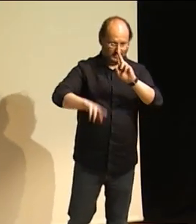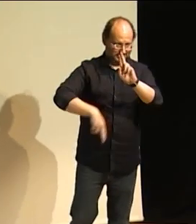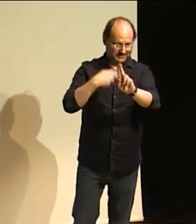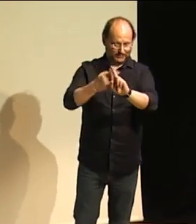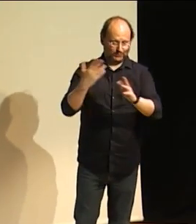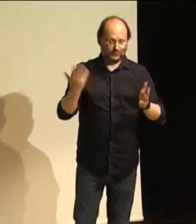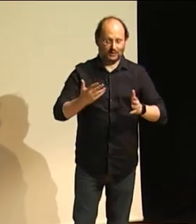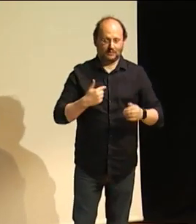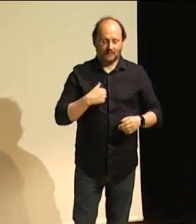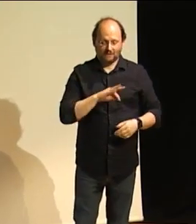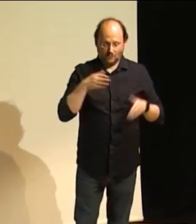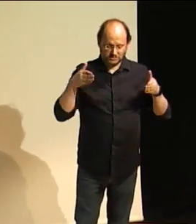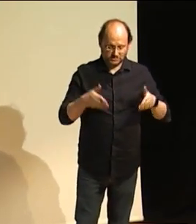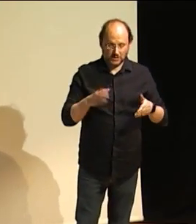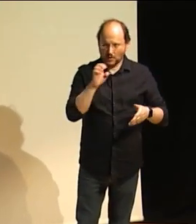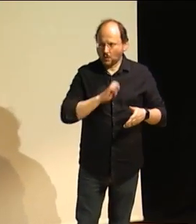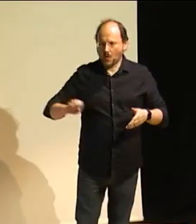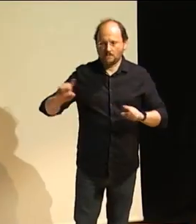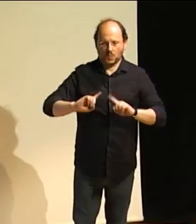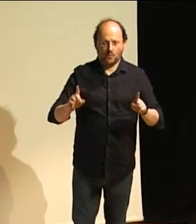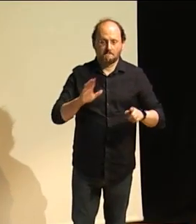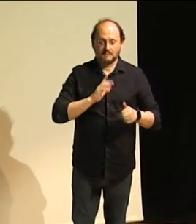d'autres recherches ailleurs? Alors, je dirais que